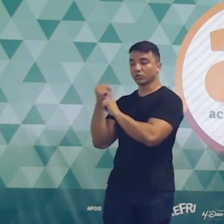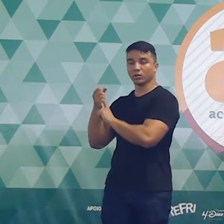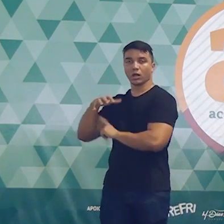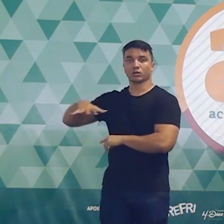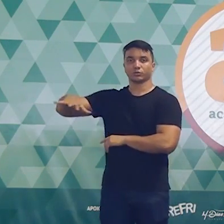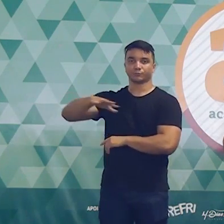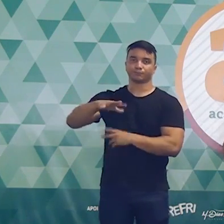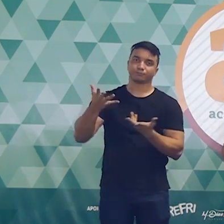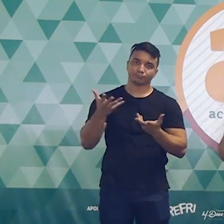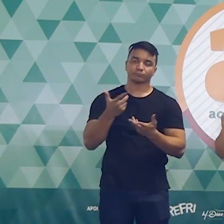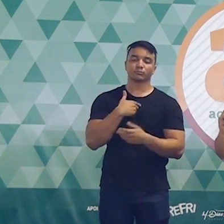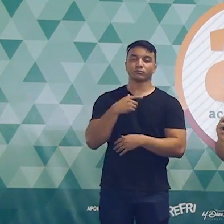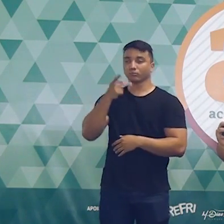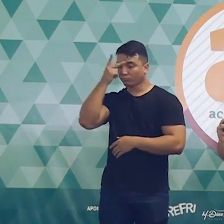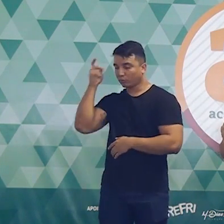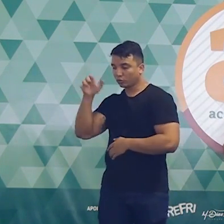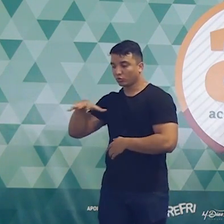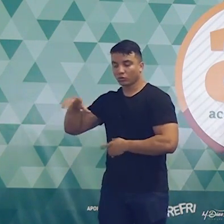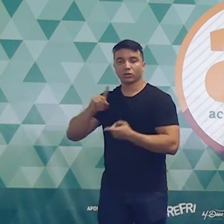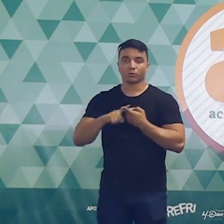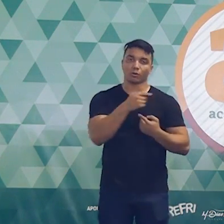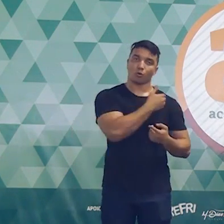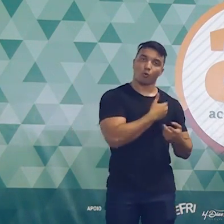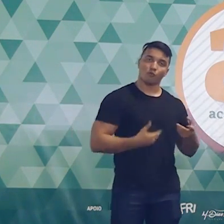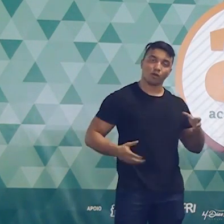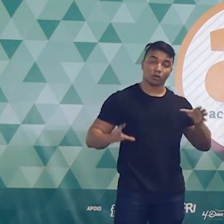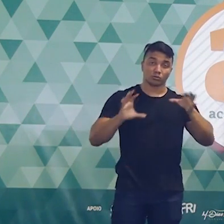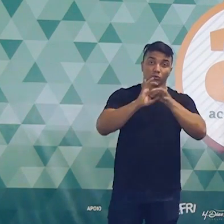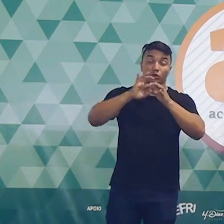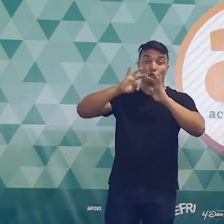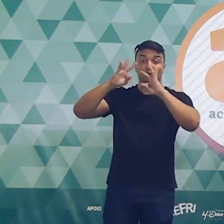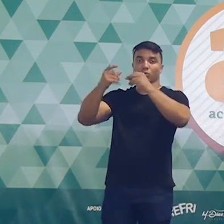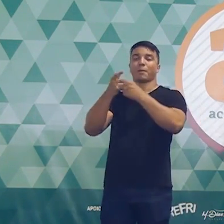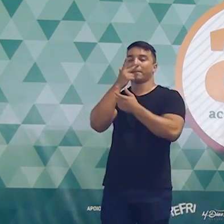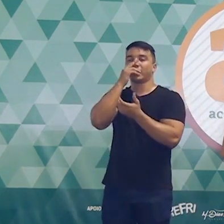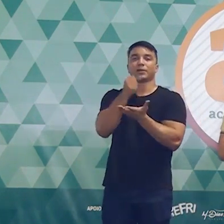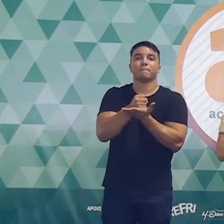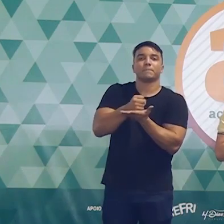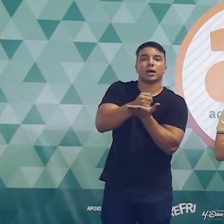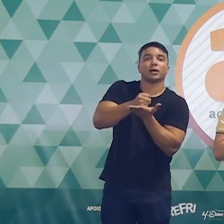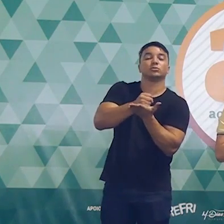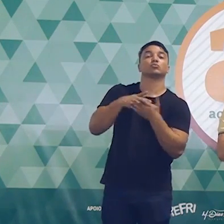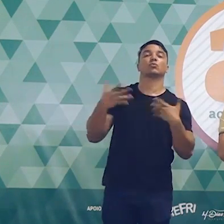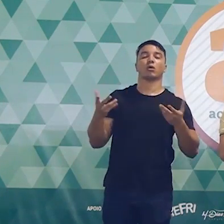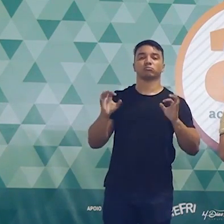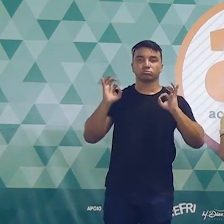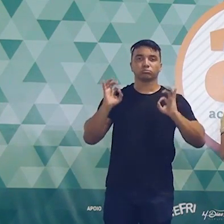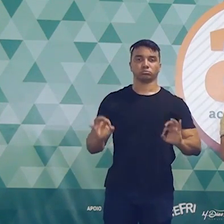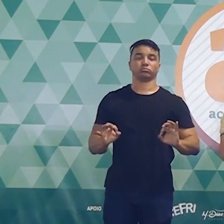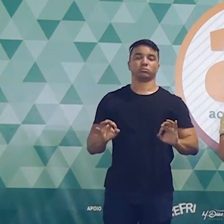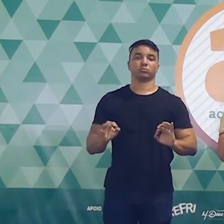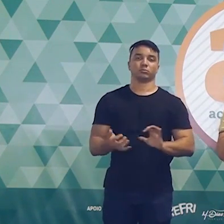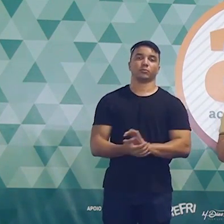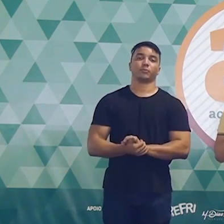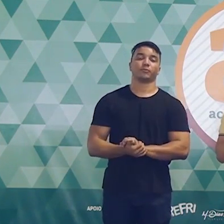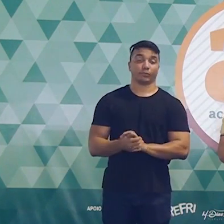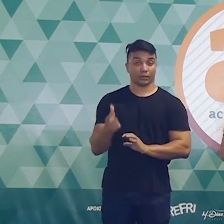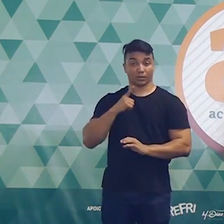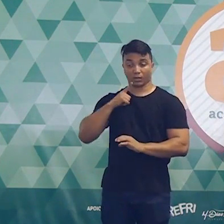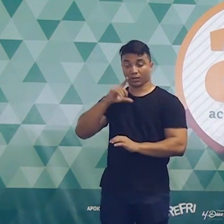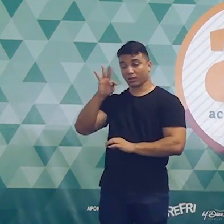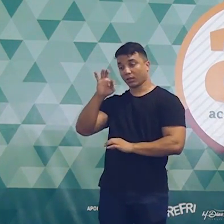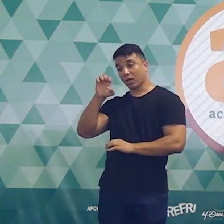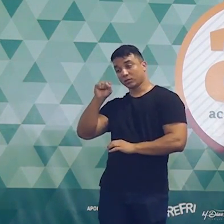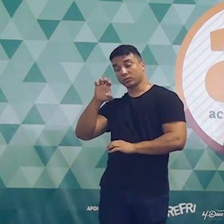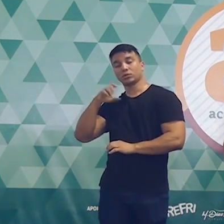e de governos. A base da redação de você no dia 5 é esta. Os senhores vão dizer como tese lá